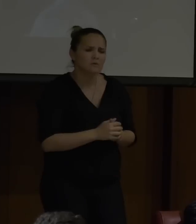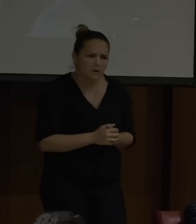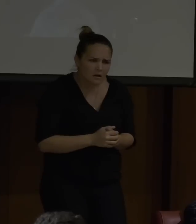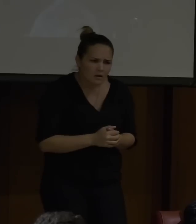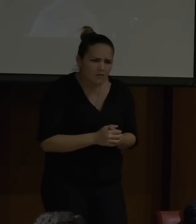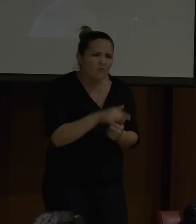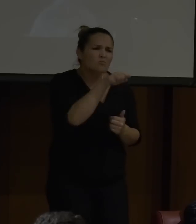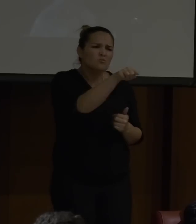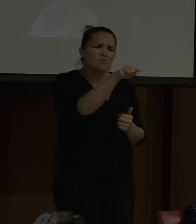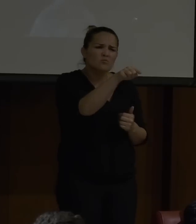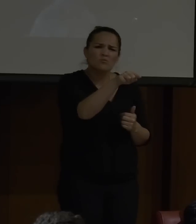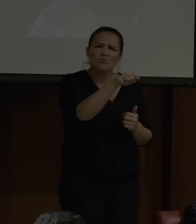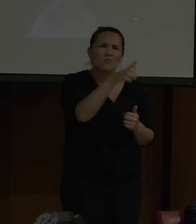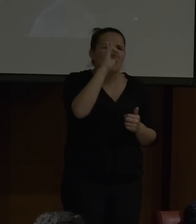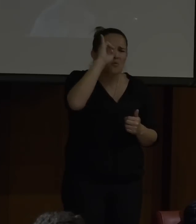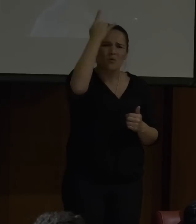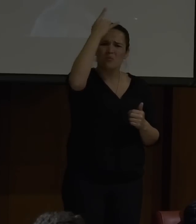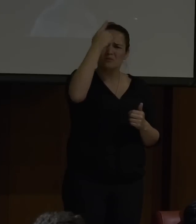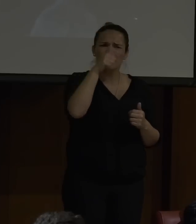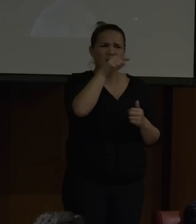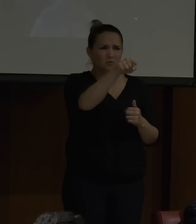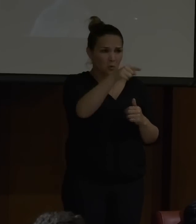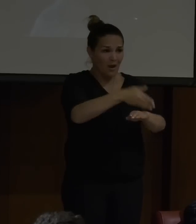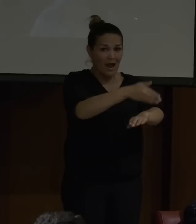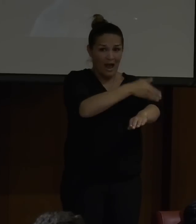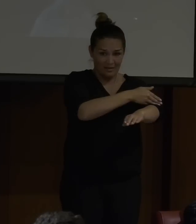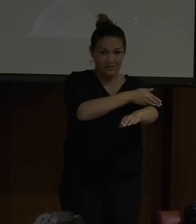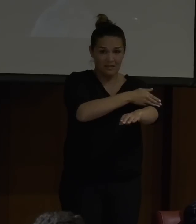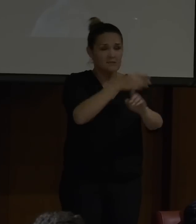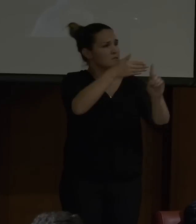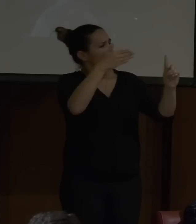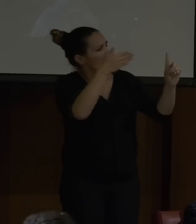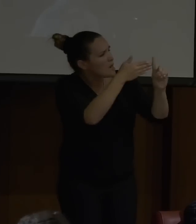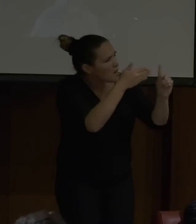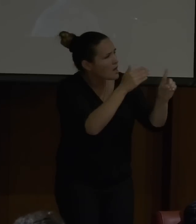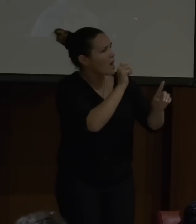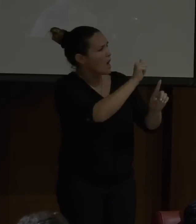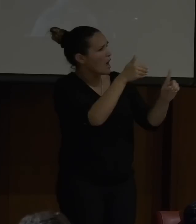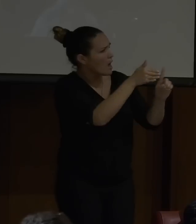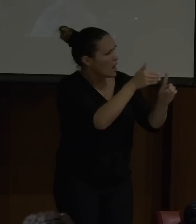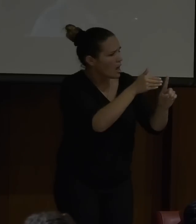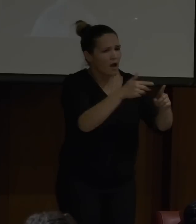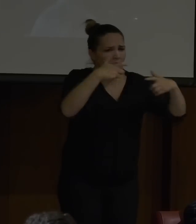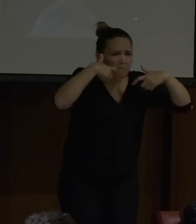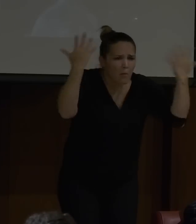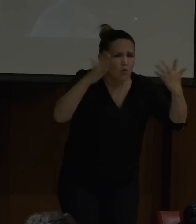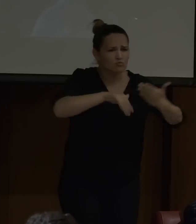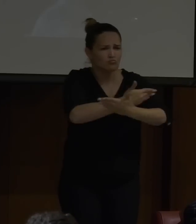¿qué enseñanza le deja esto de Matilde Lina? Porque usted la enamoró, la hizo famosa la canción. No, sí, la canción se hizo